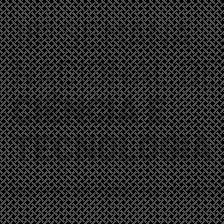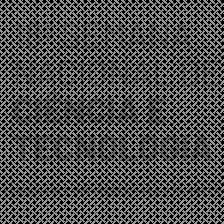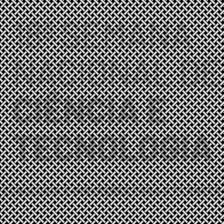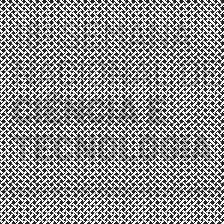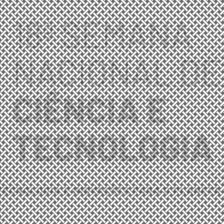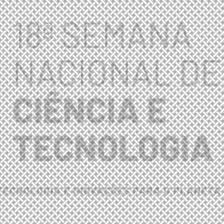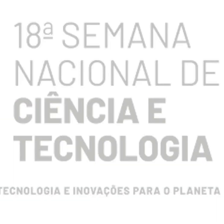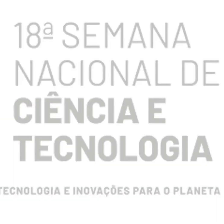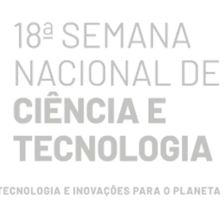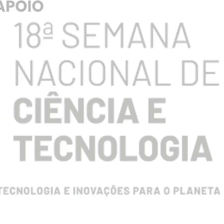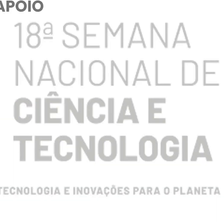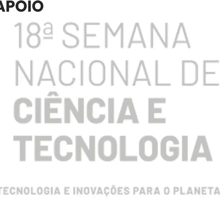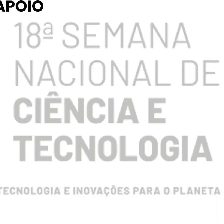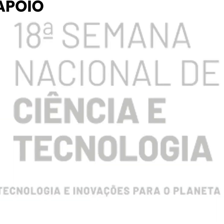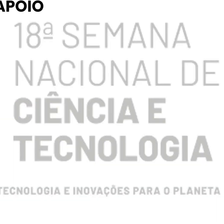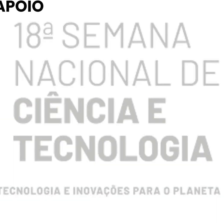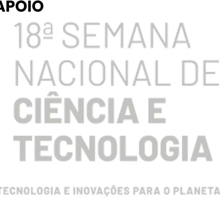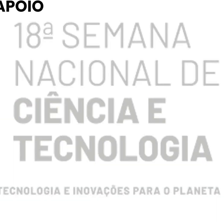1